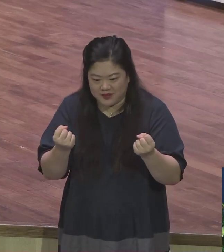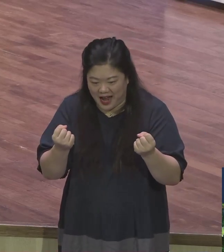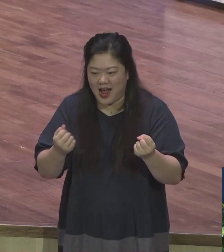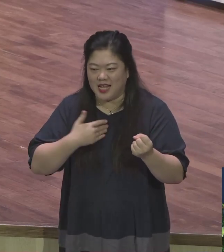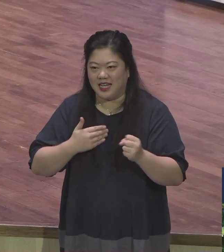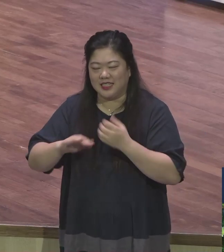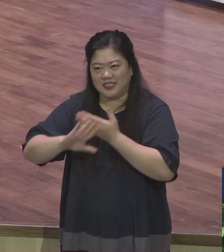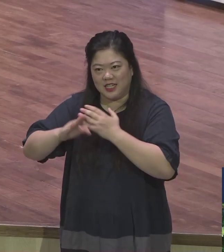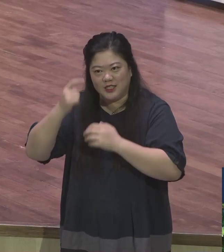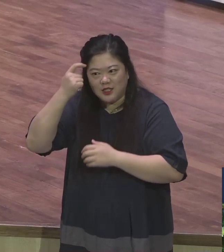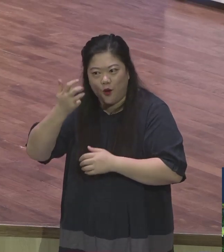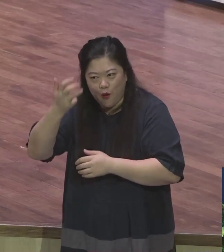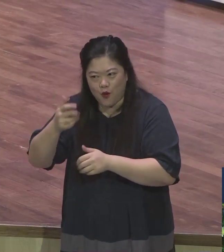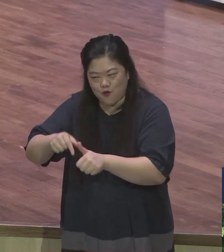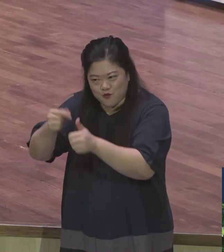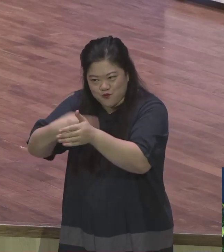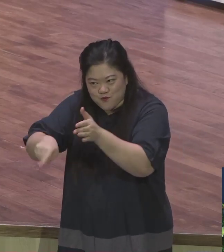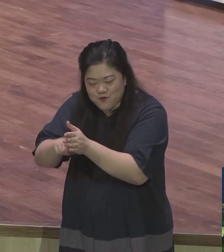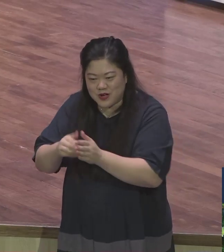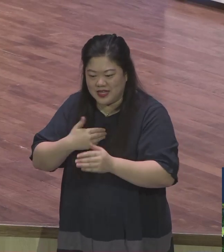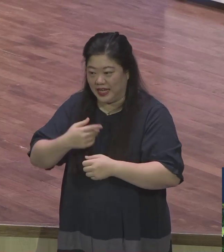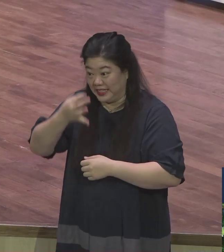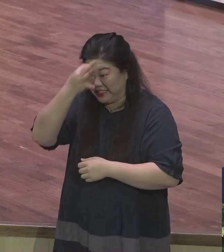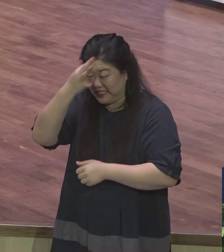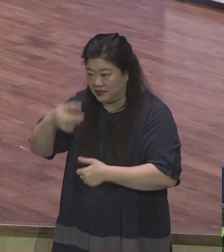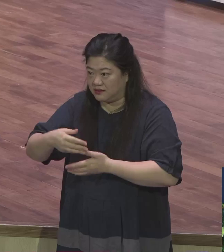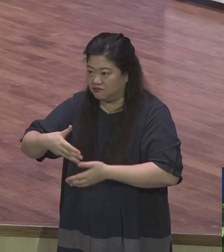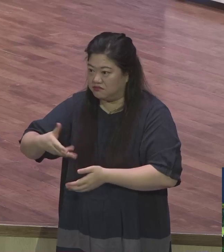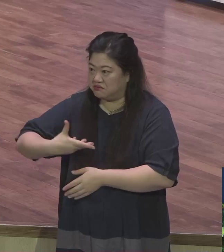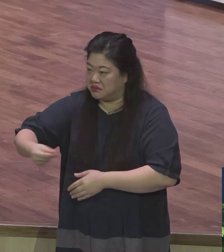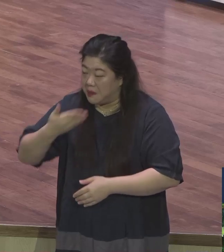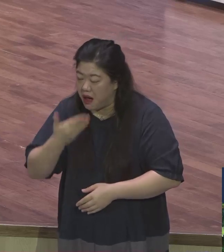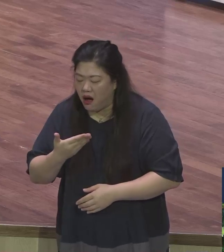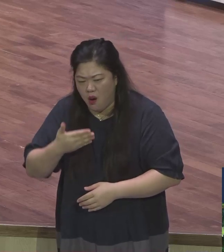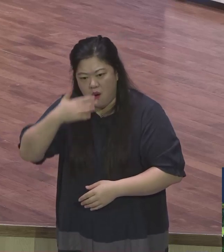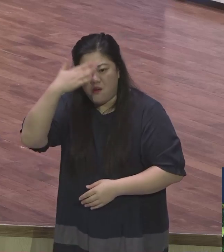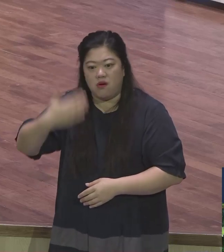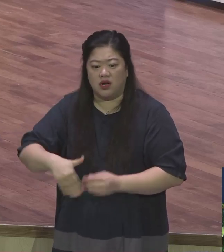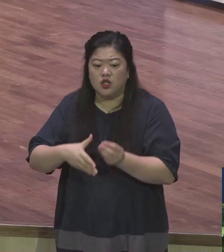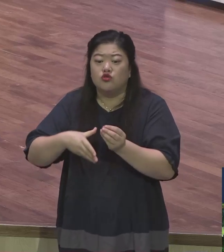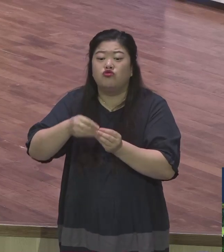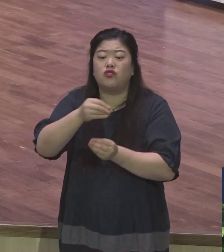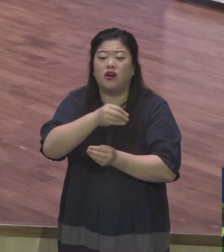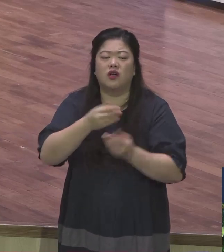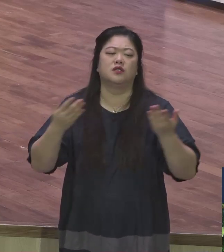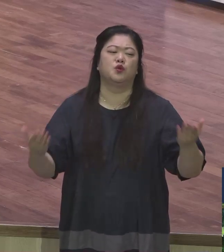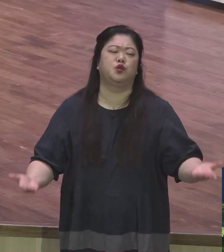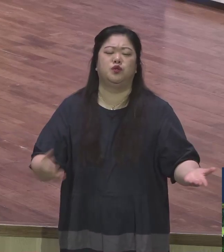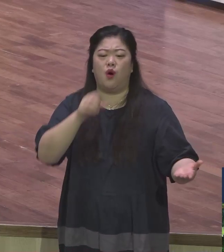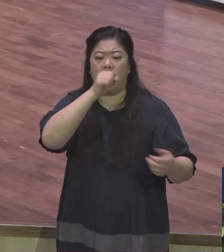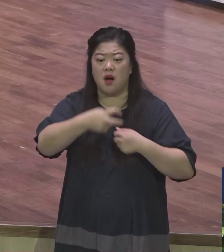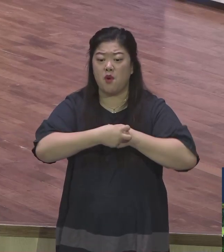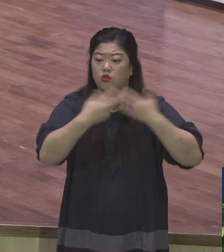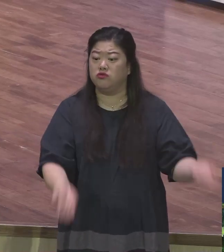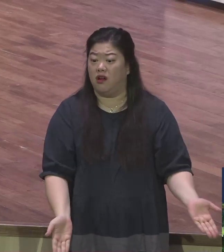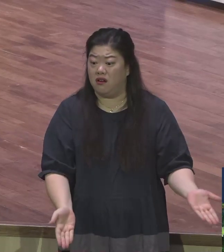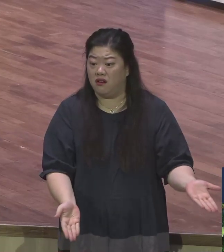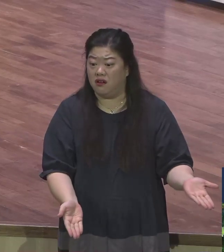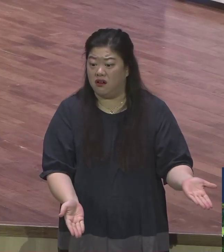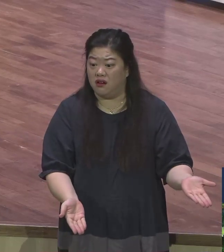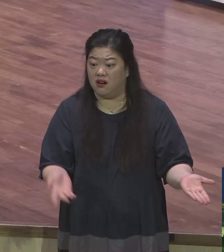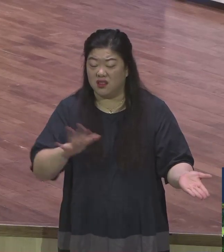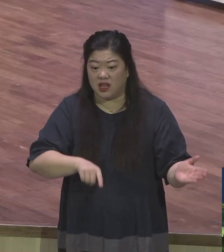헌신한다는 것 그것도 가장 1년에 한두 번씩은 추석날 드린다. 하나님이